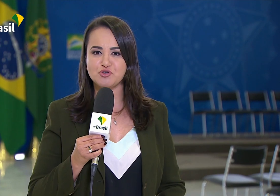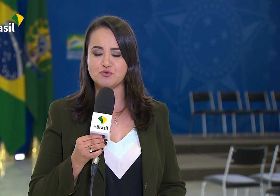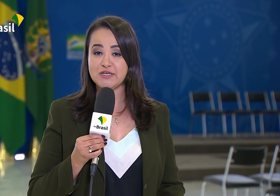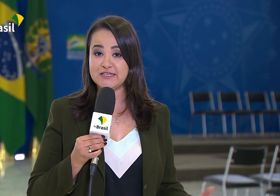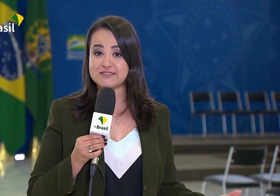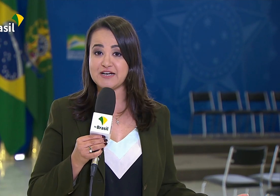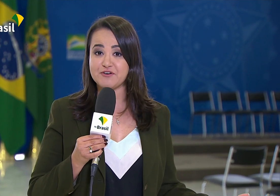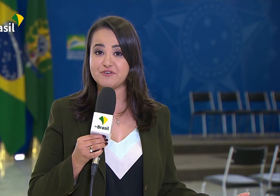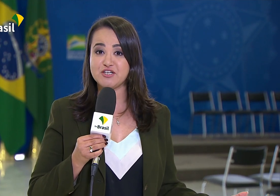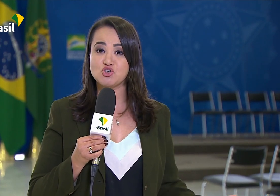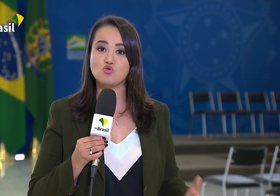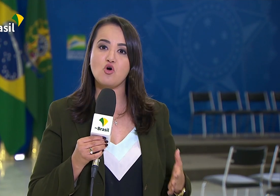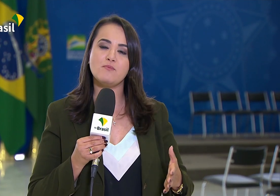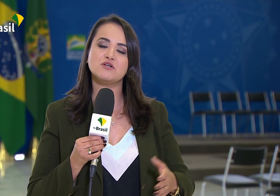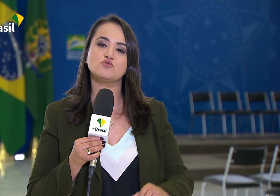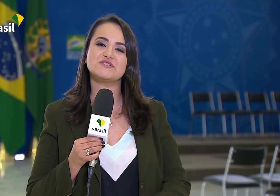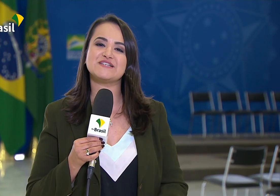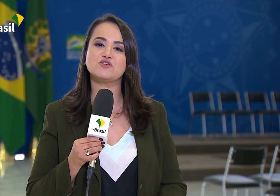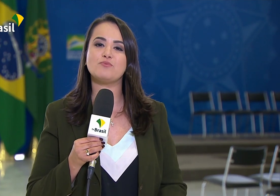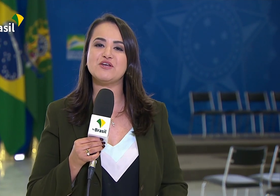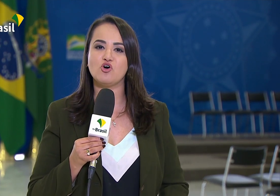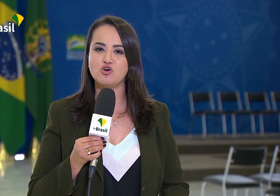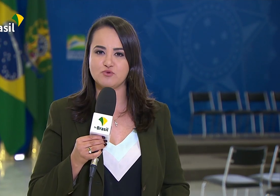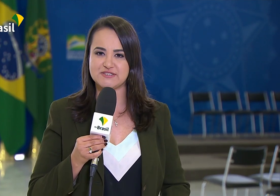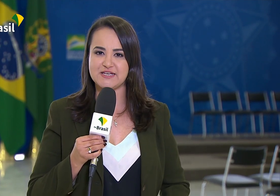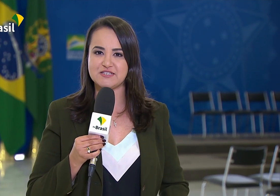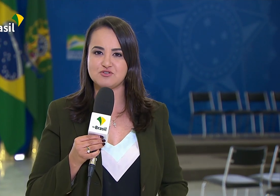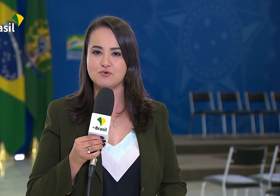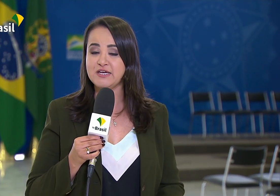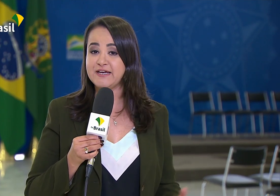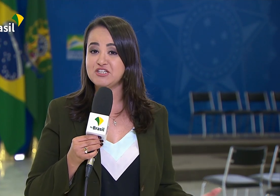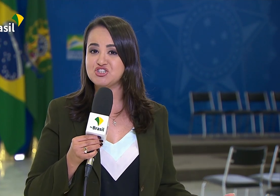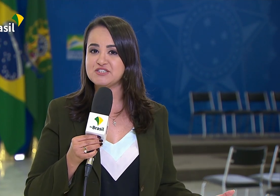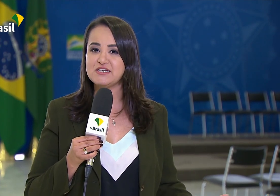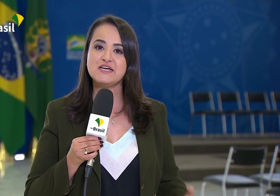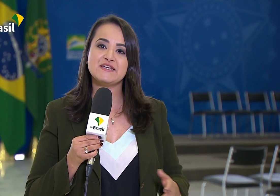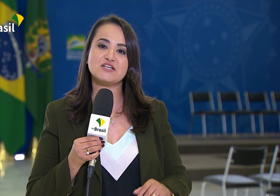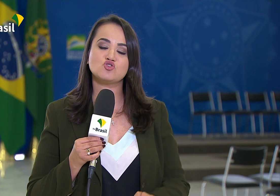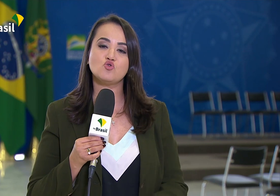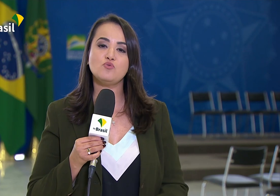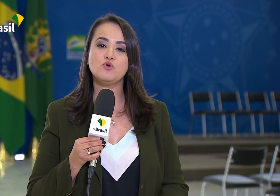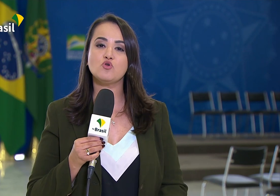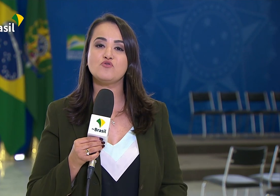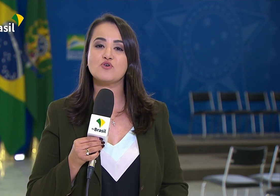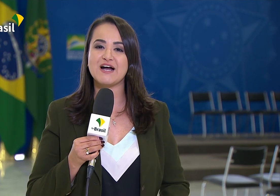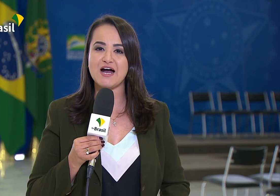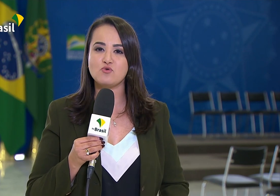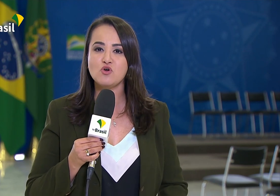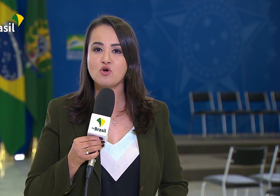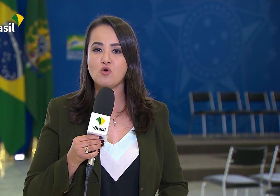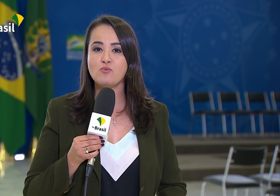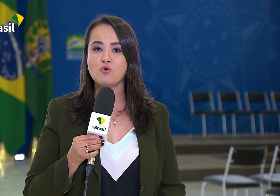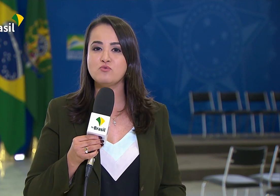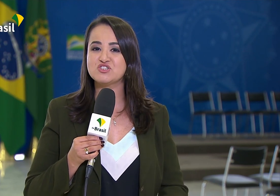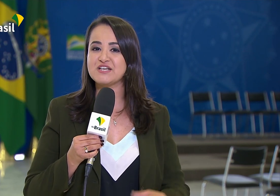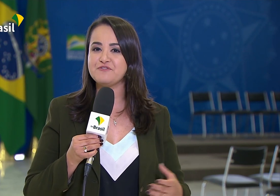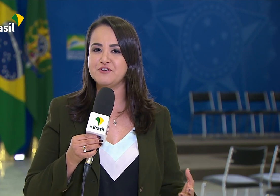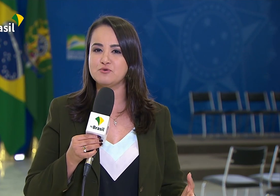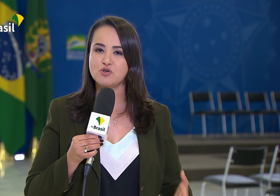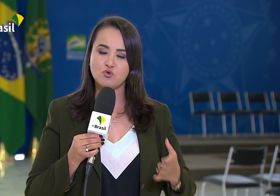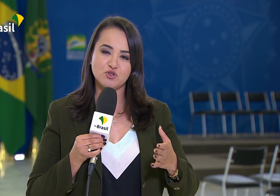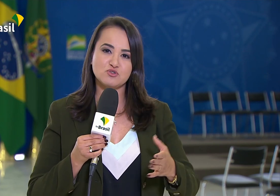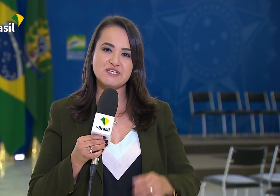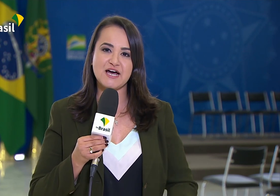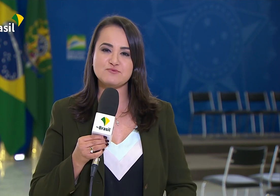2018 e estava à frente do comando do Estado-Maior do Exército. Ele disse que assume o novo cargo como um